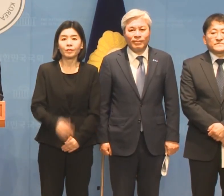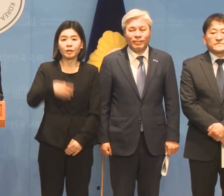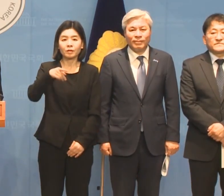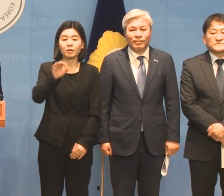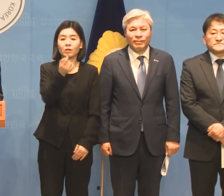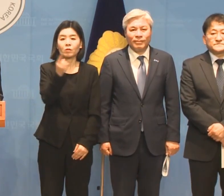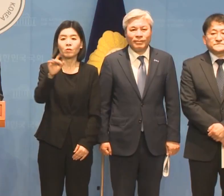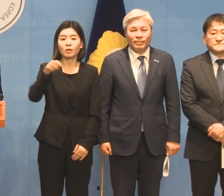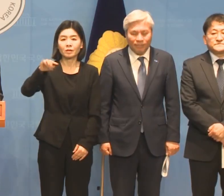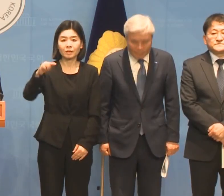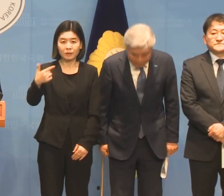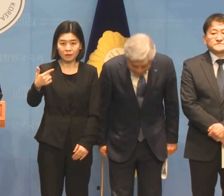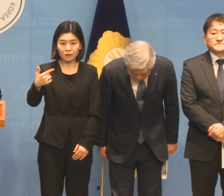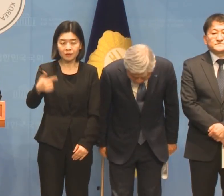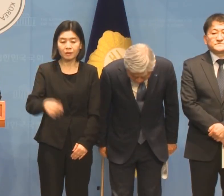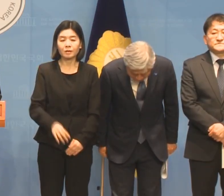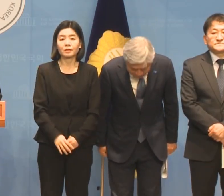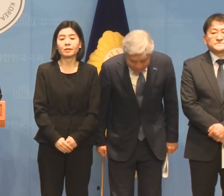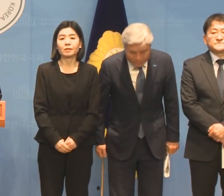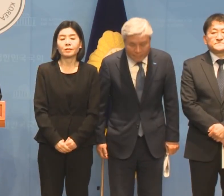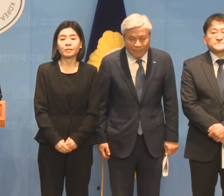서왕진 조국혁신당 최고위원이십니다.